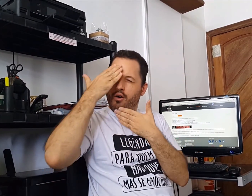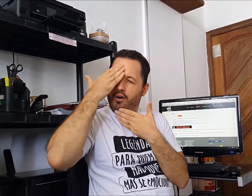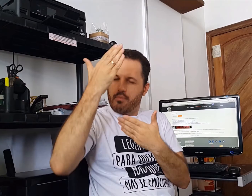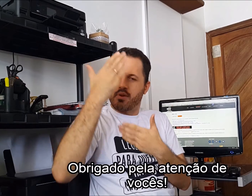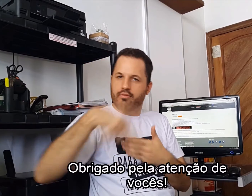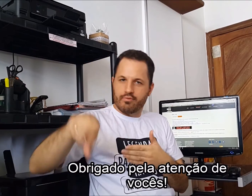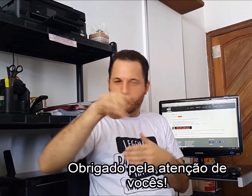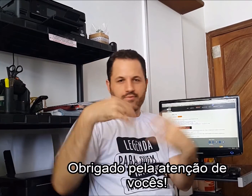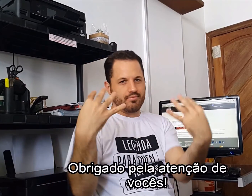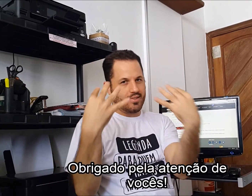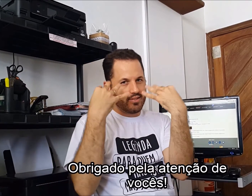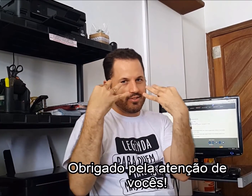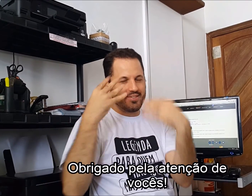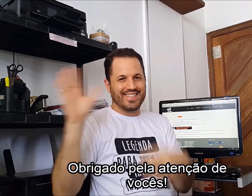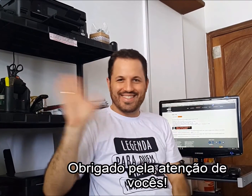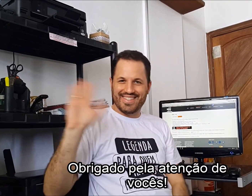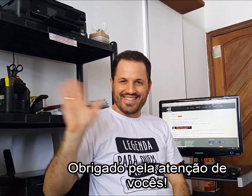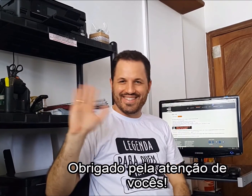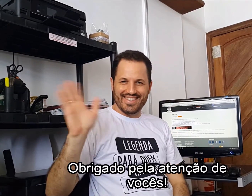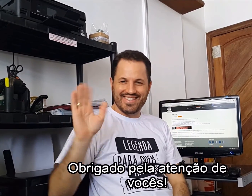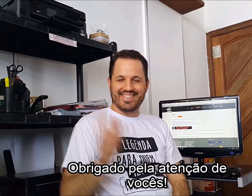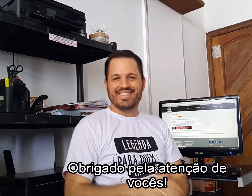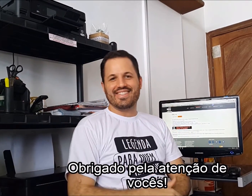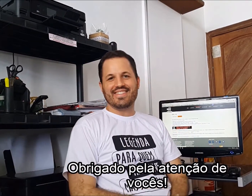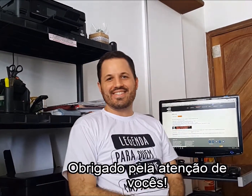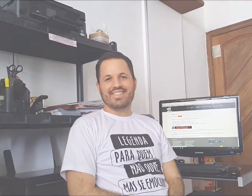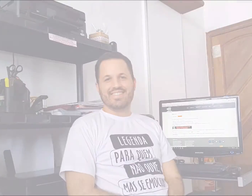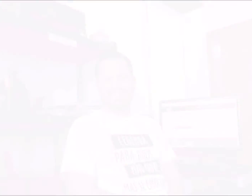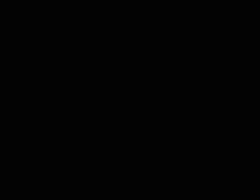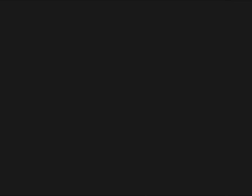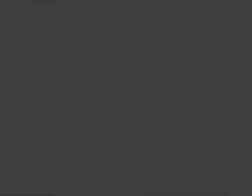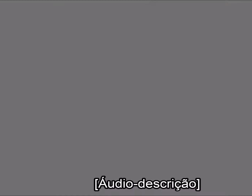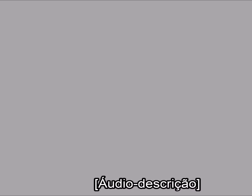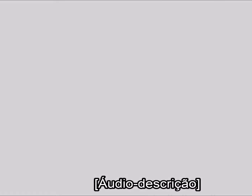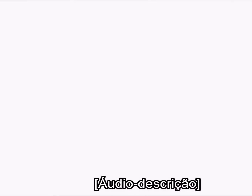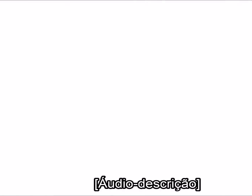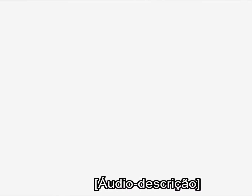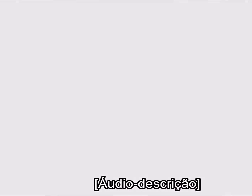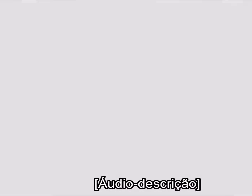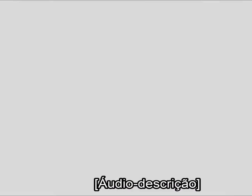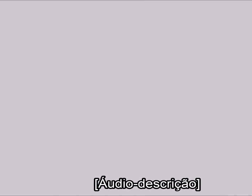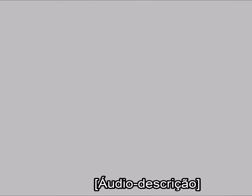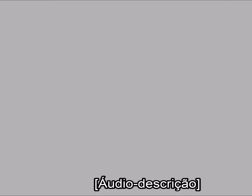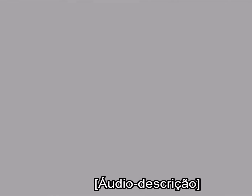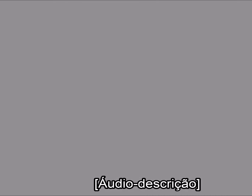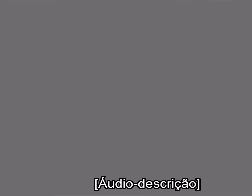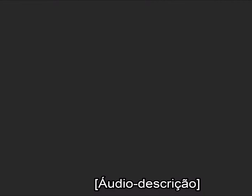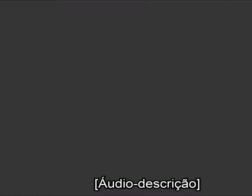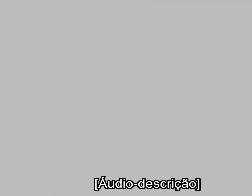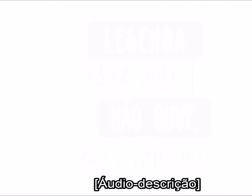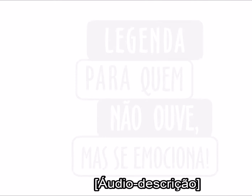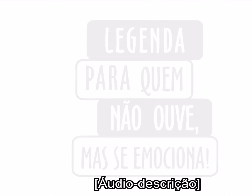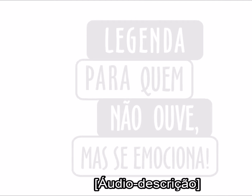obrigado pela atenção de vocês o logotipo possui quatro retângulos